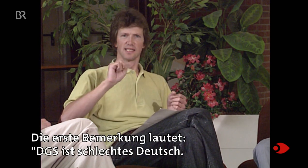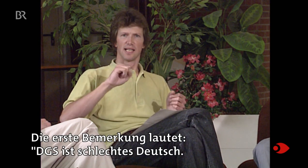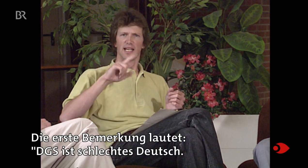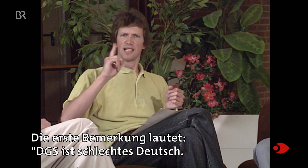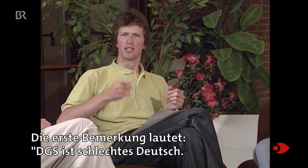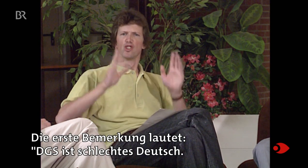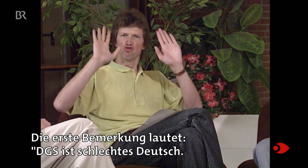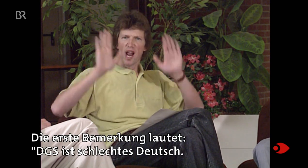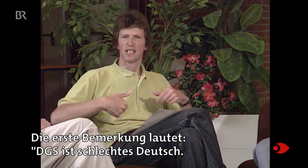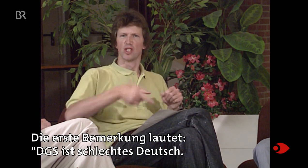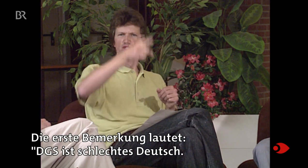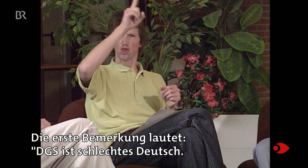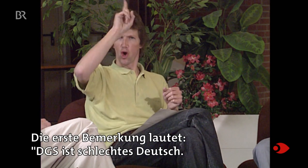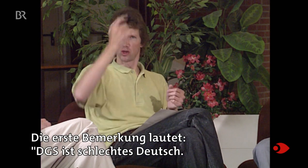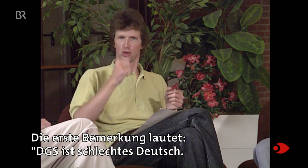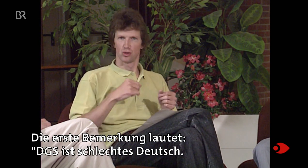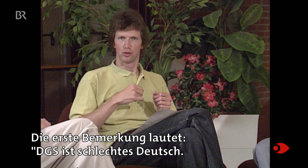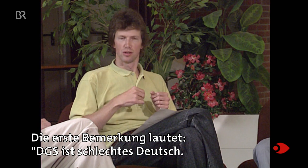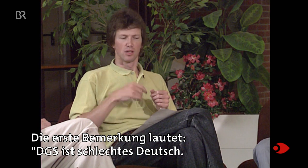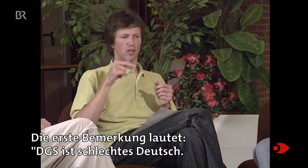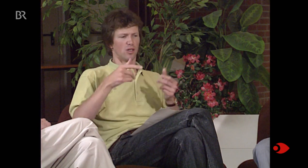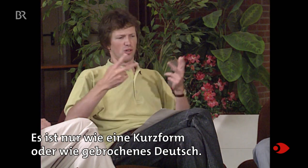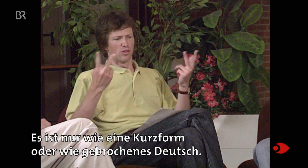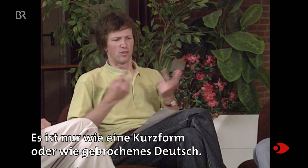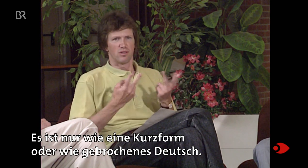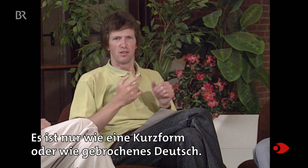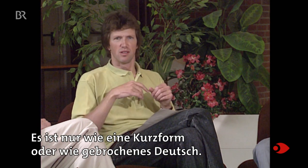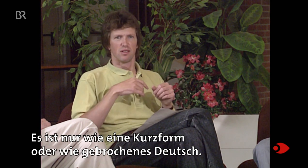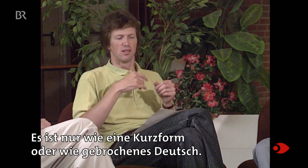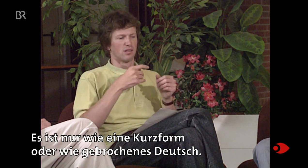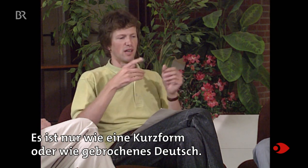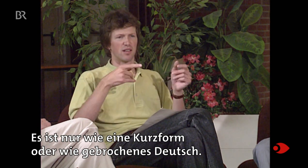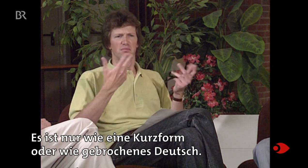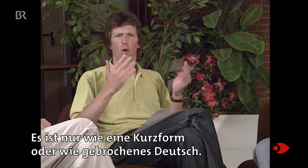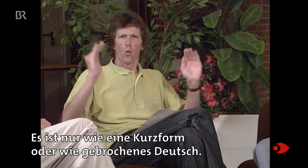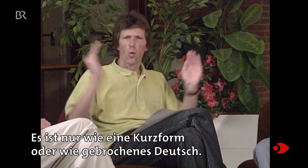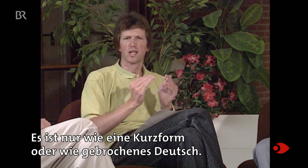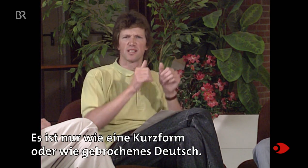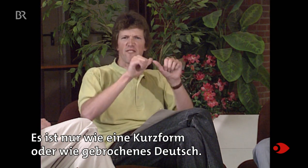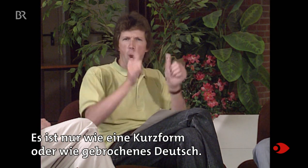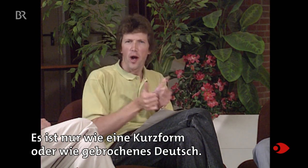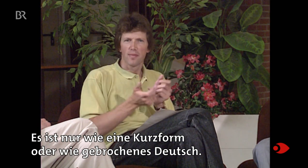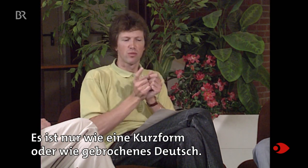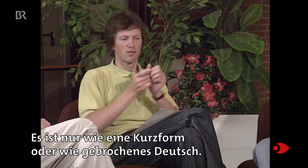lautet, DGS ist schlechtes Deutsch. Es ist nur wie eine Kurzform